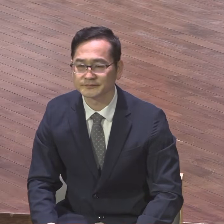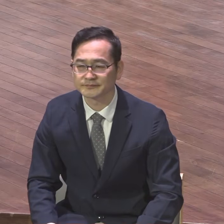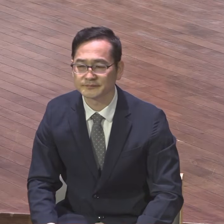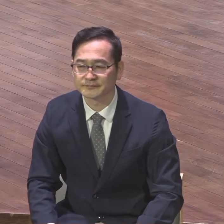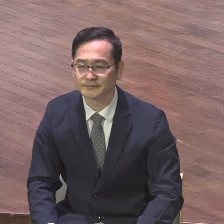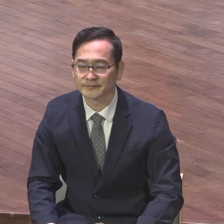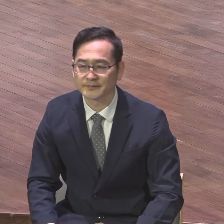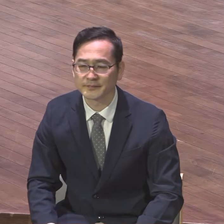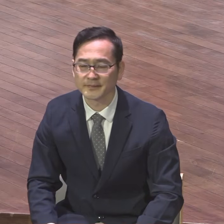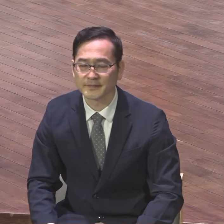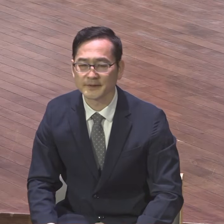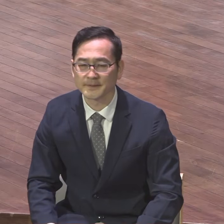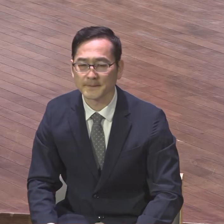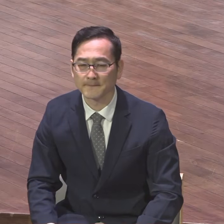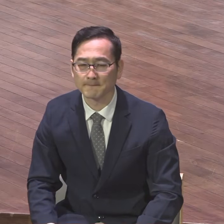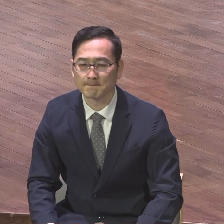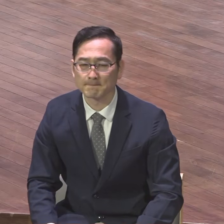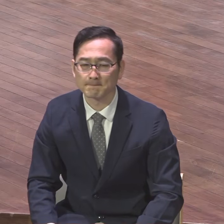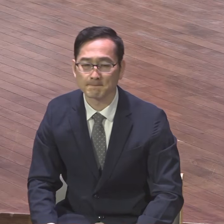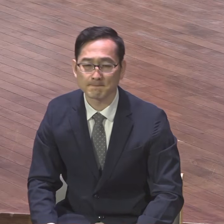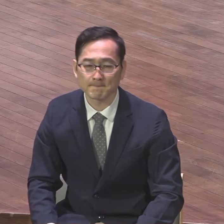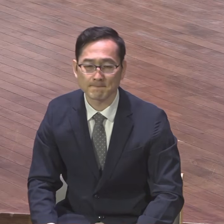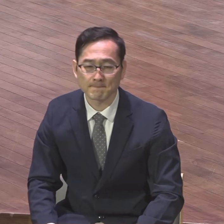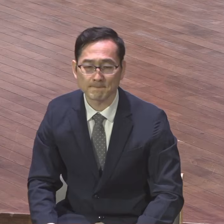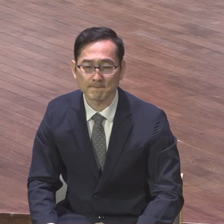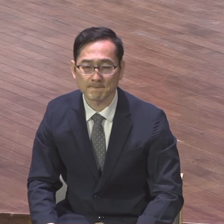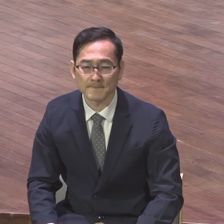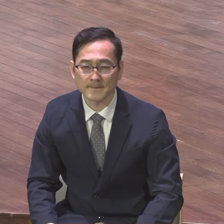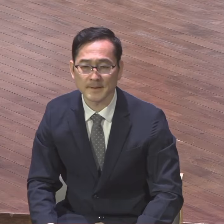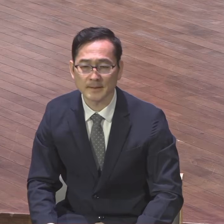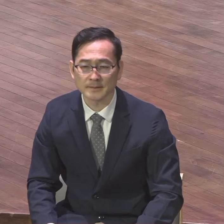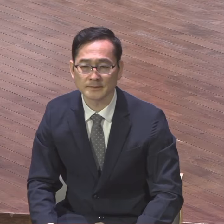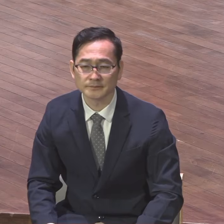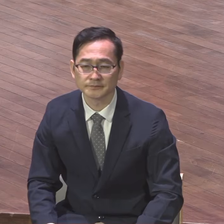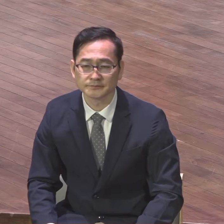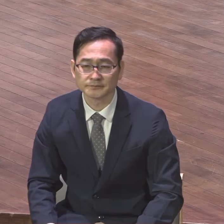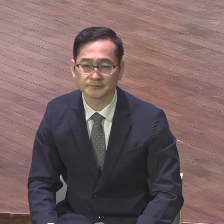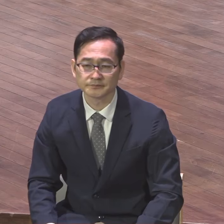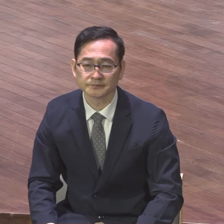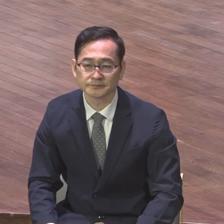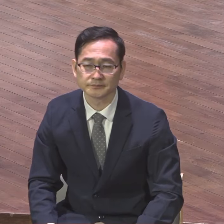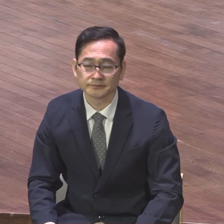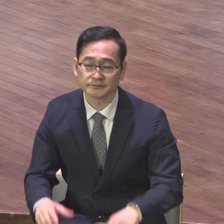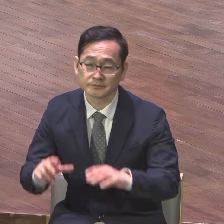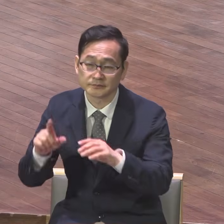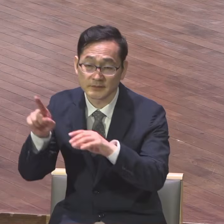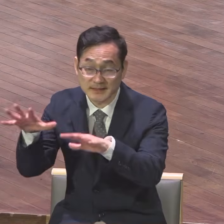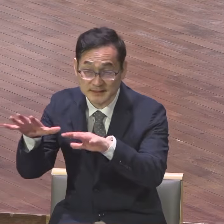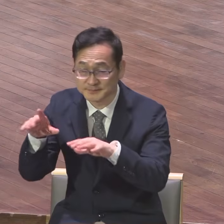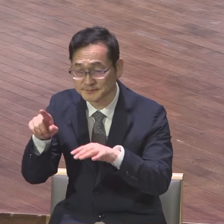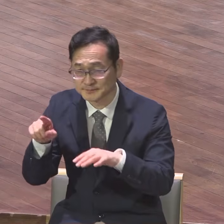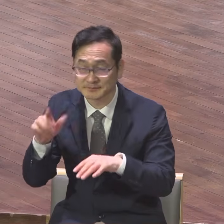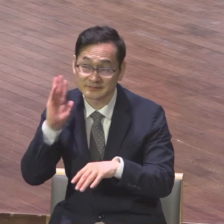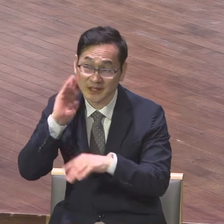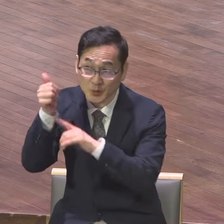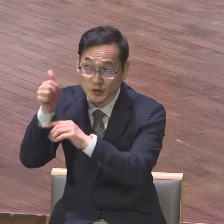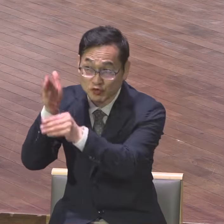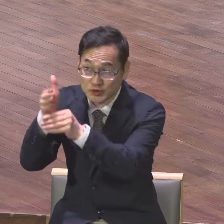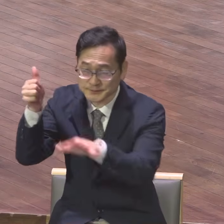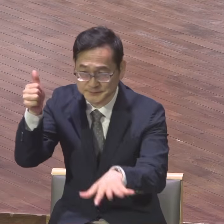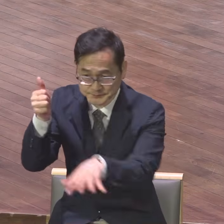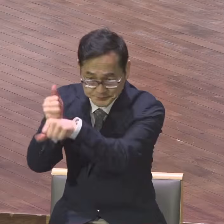수 없어요. 그래서 여러분은 이 정부가 국민 통합과 이제 미래지향적인